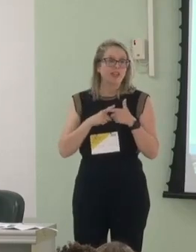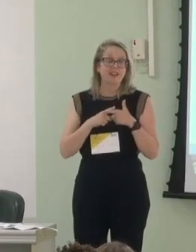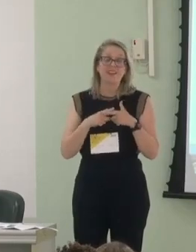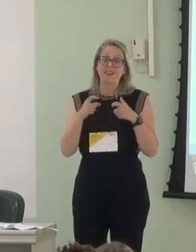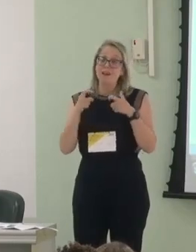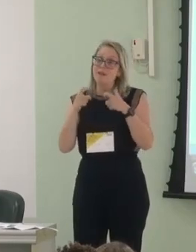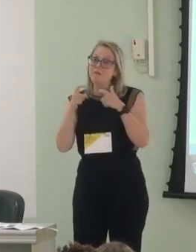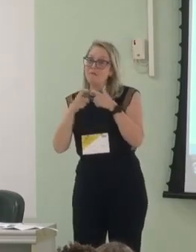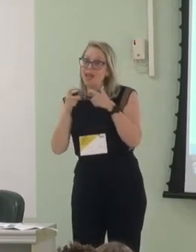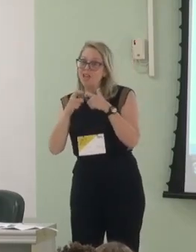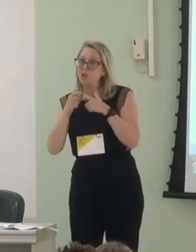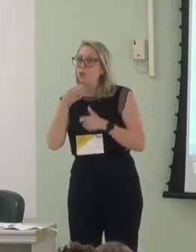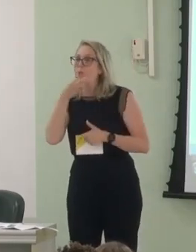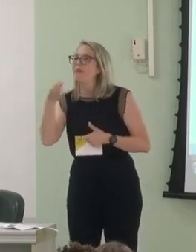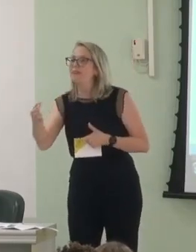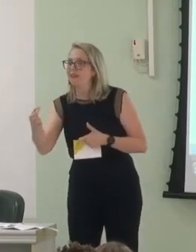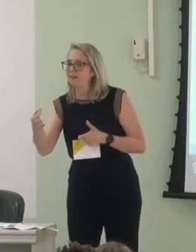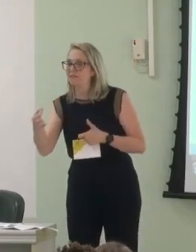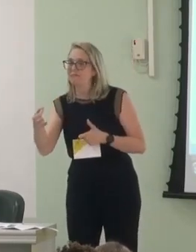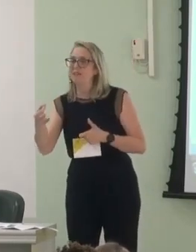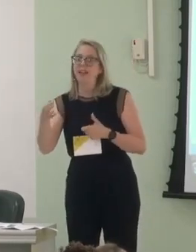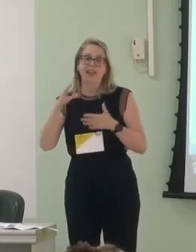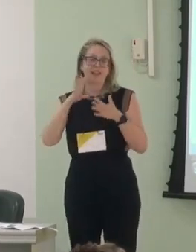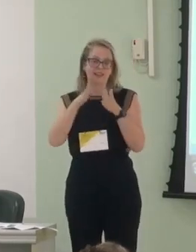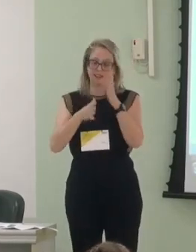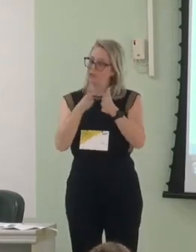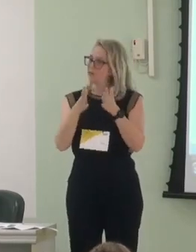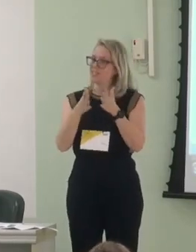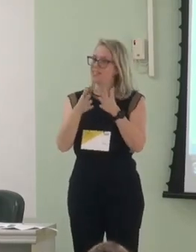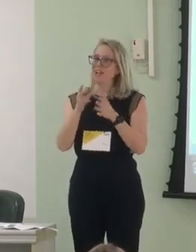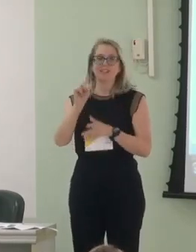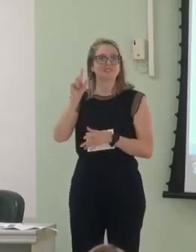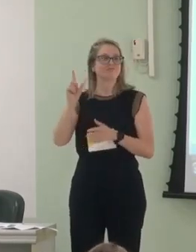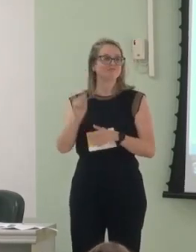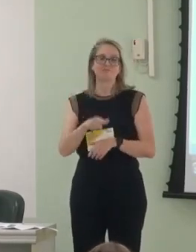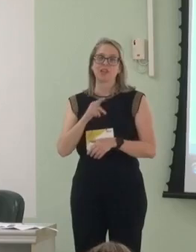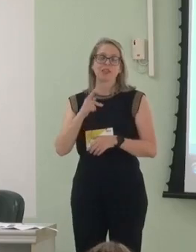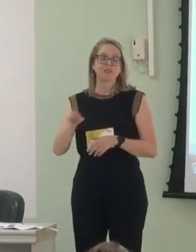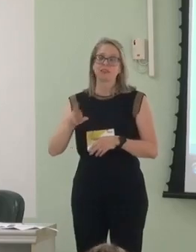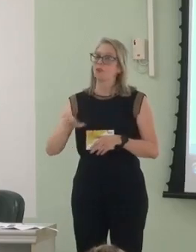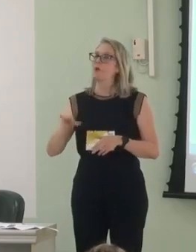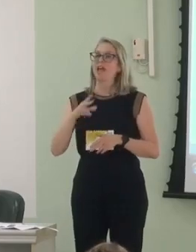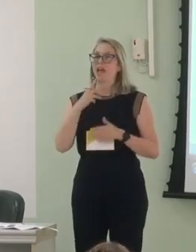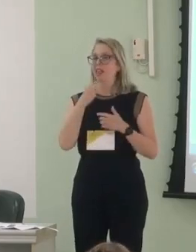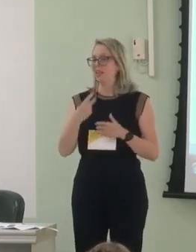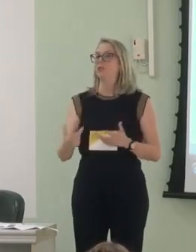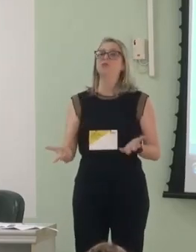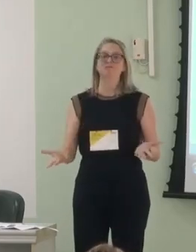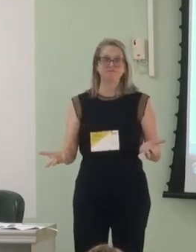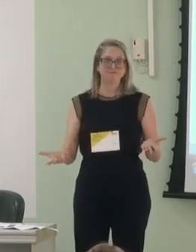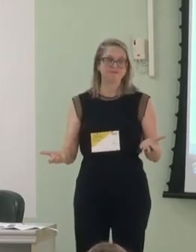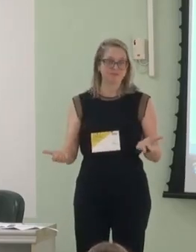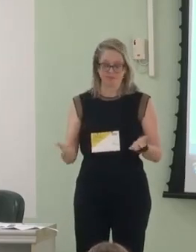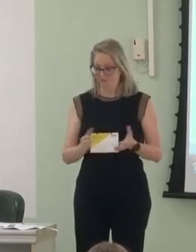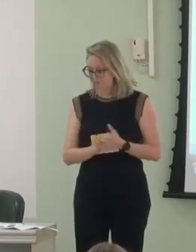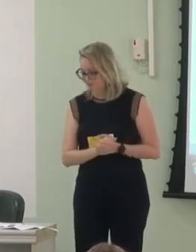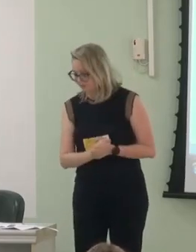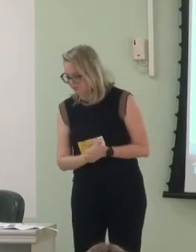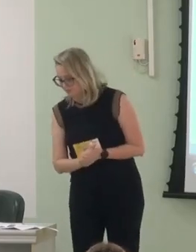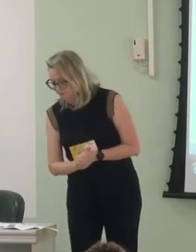uma língua. Sobre isso, então, é importante denunciar que, ainda hoje, muitas crianças são privadas da aprendizagem